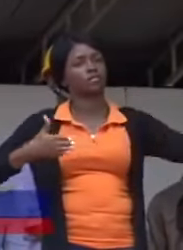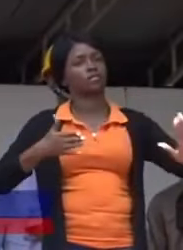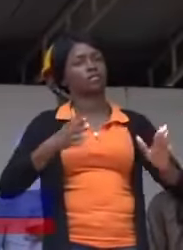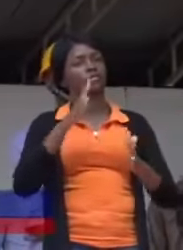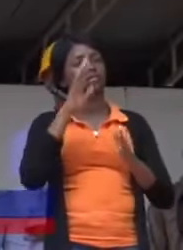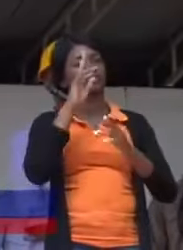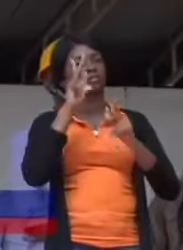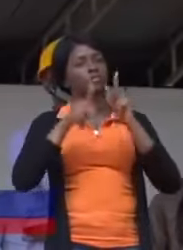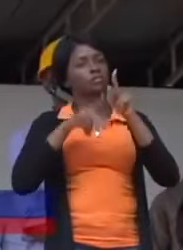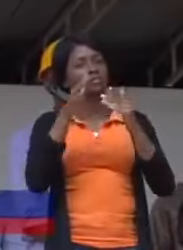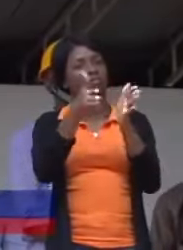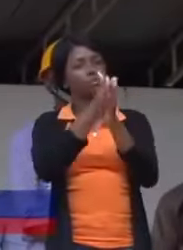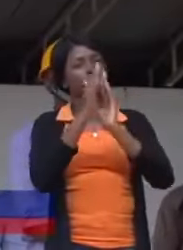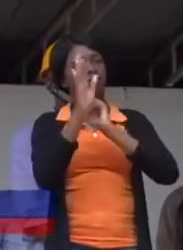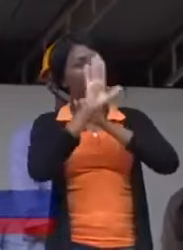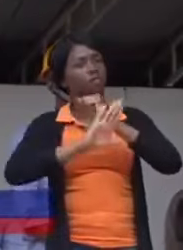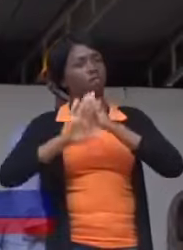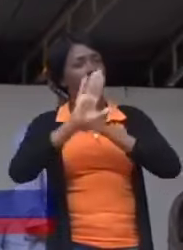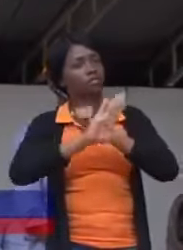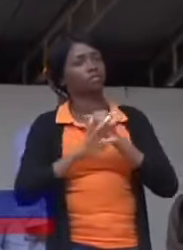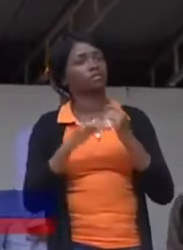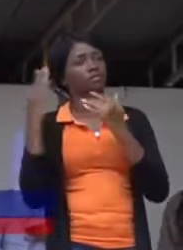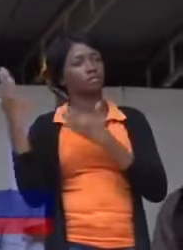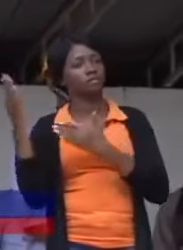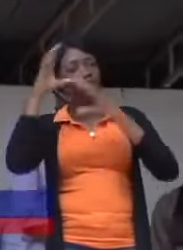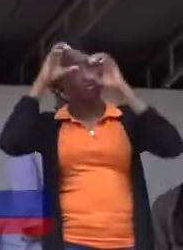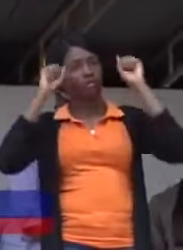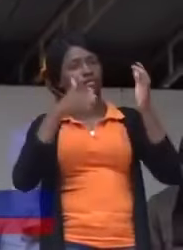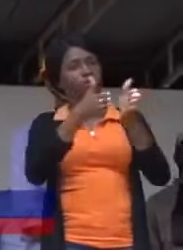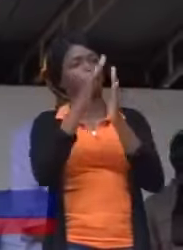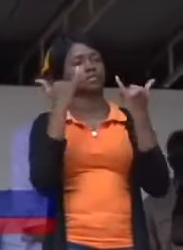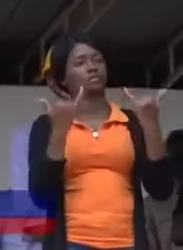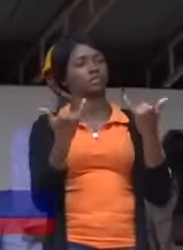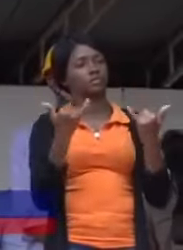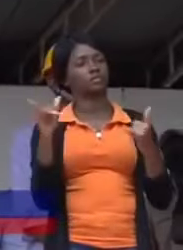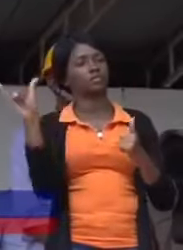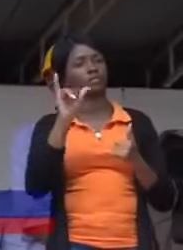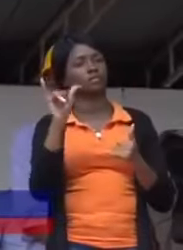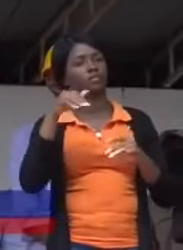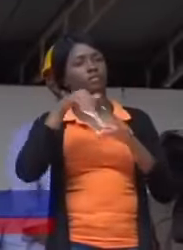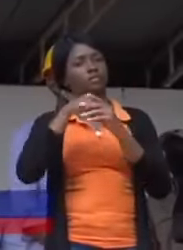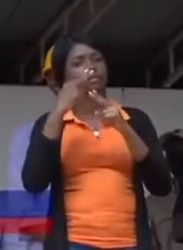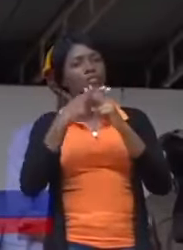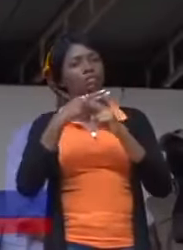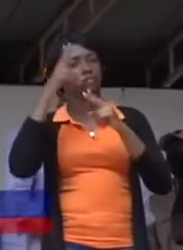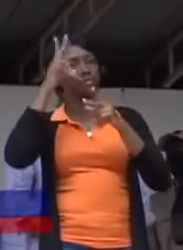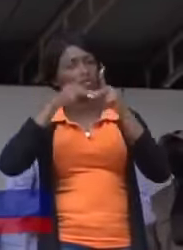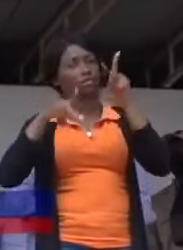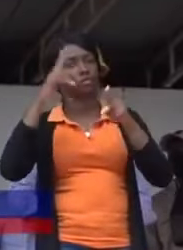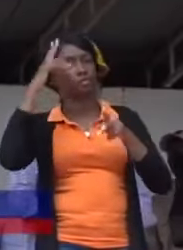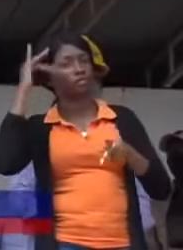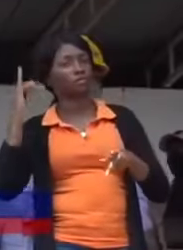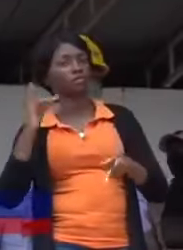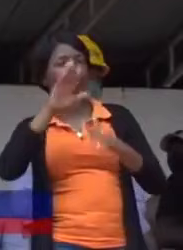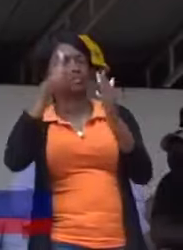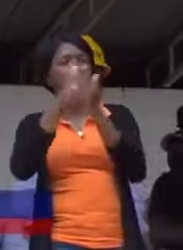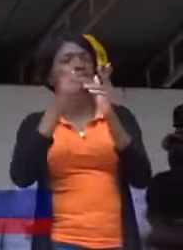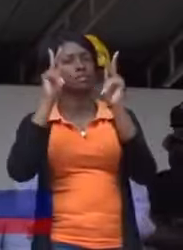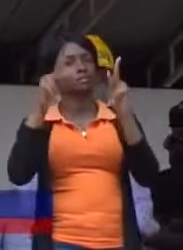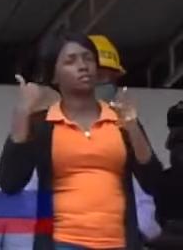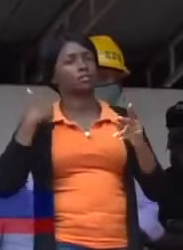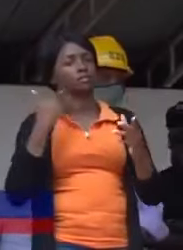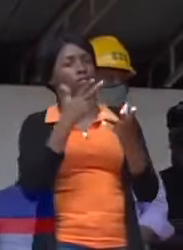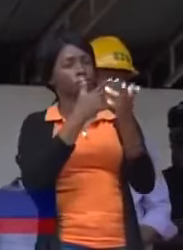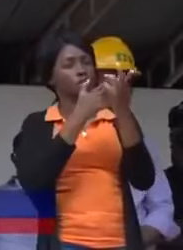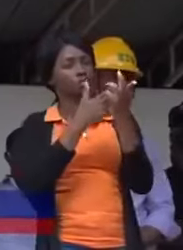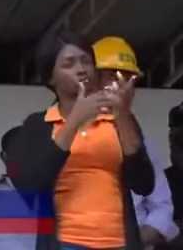et c'est ça moi-même moi demande jodi à tout. Non non peuple haïtien, moi dit tout le monde qui comprend ou gen zam nan